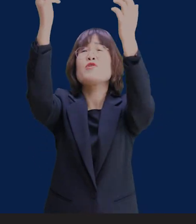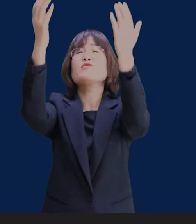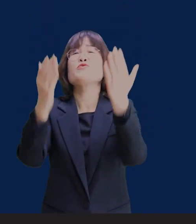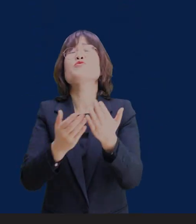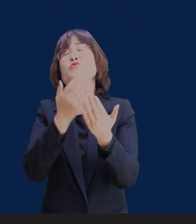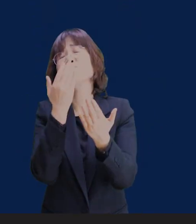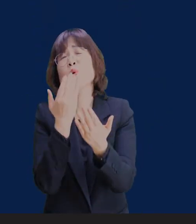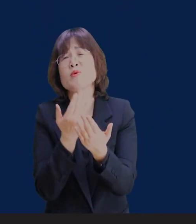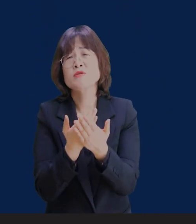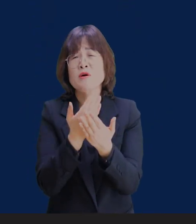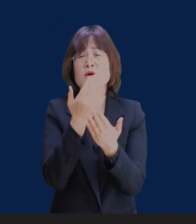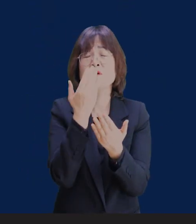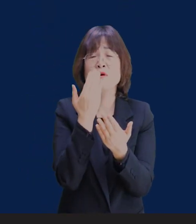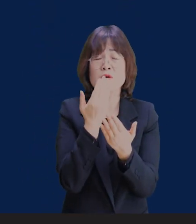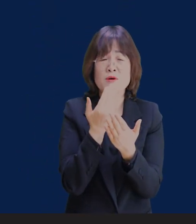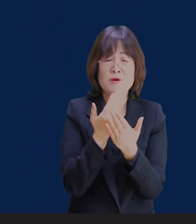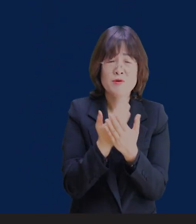날